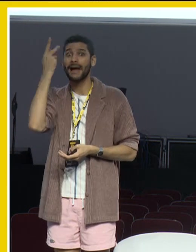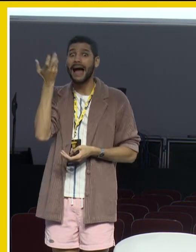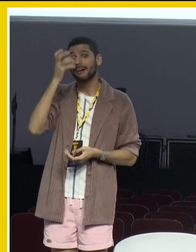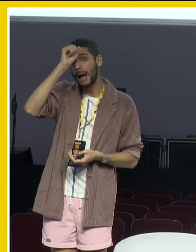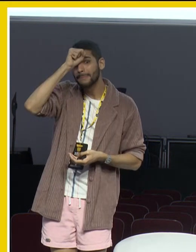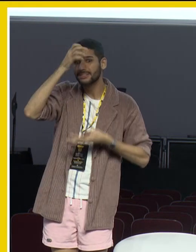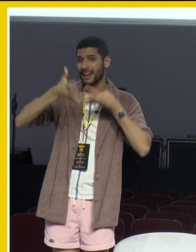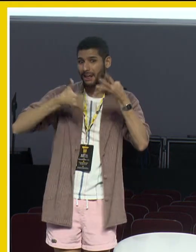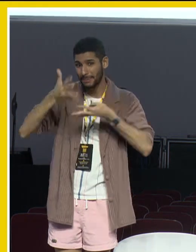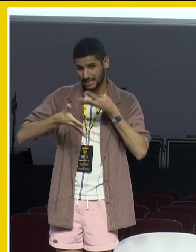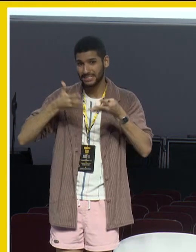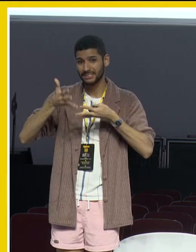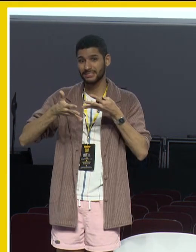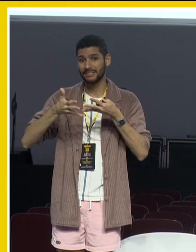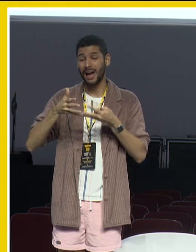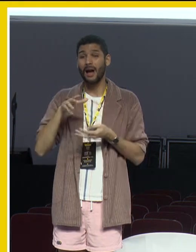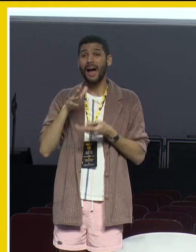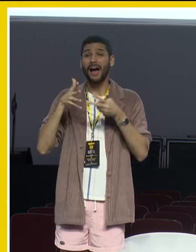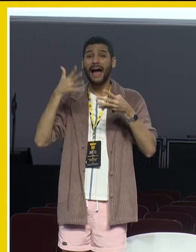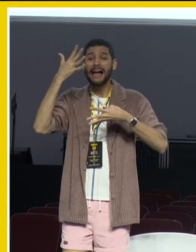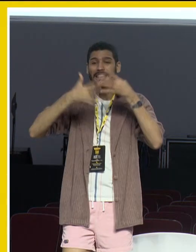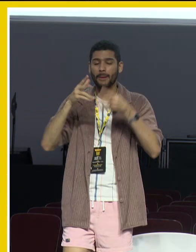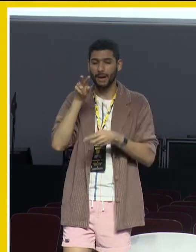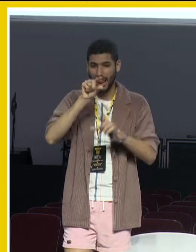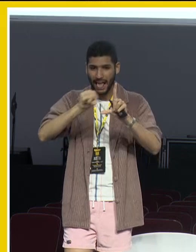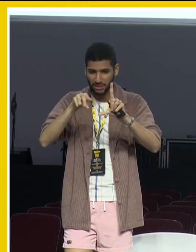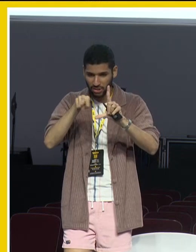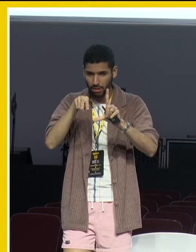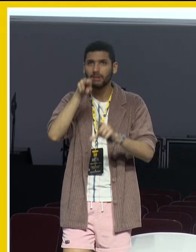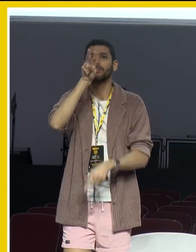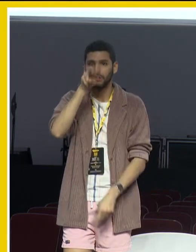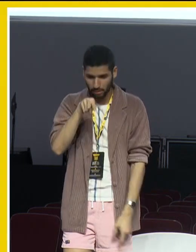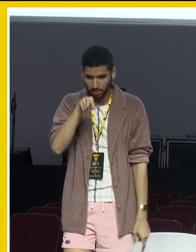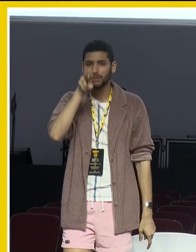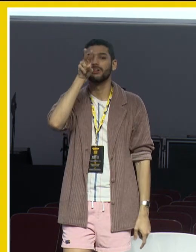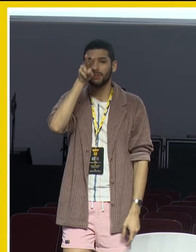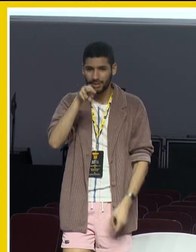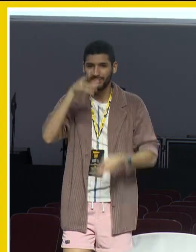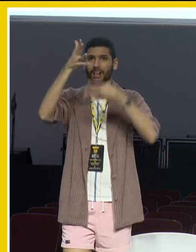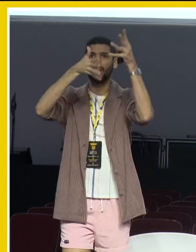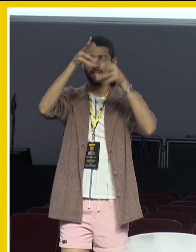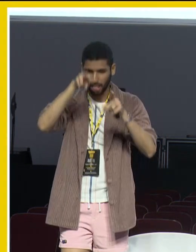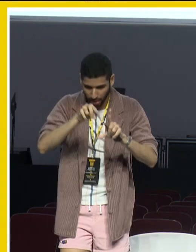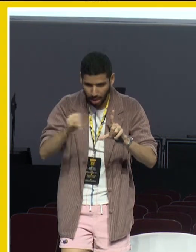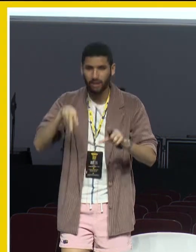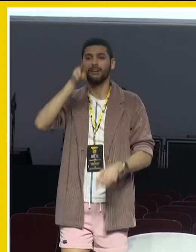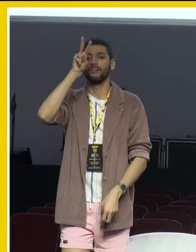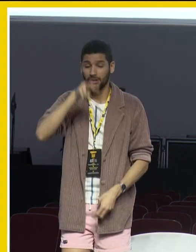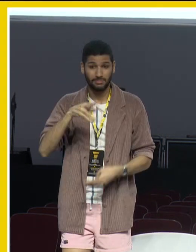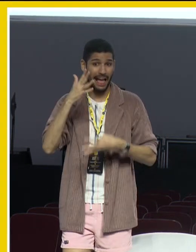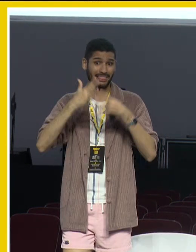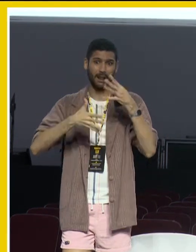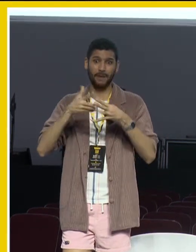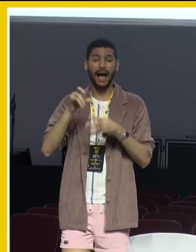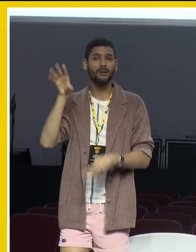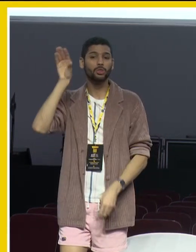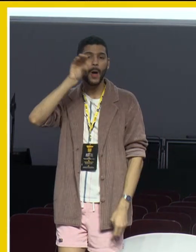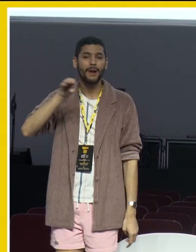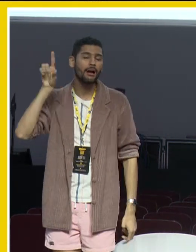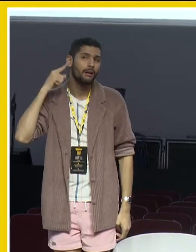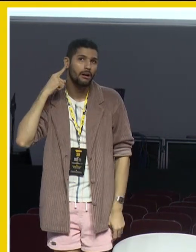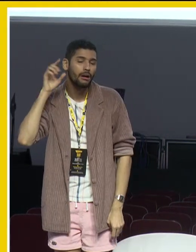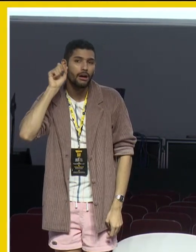algumas pessoas que querem aprender libras às vezes a trabalho a legenda você fica além da legenda e ver os sinais além da legenda